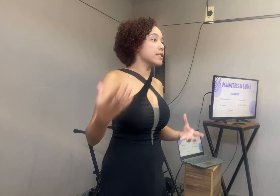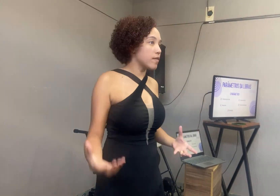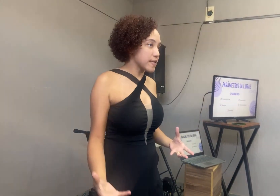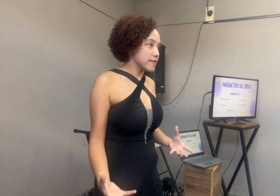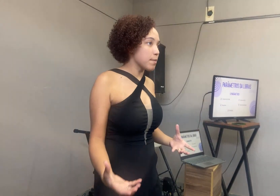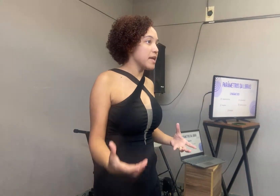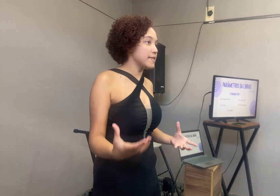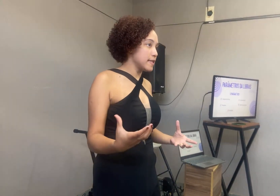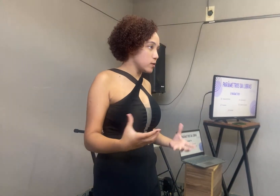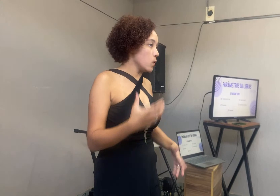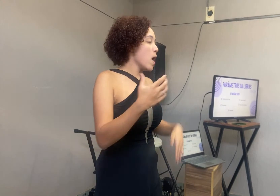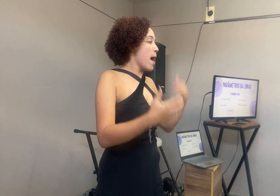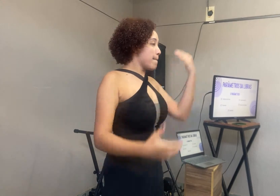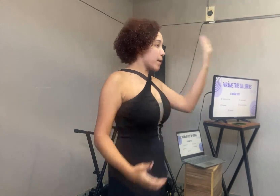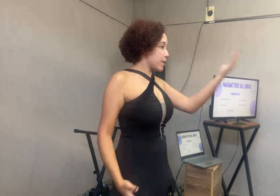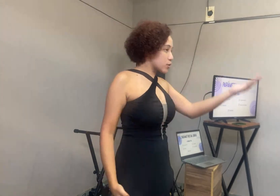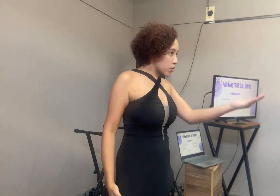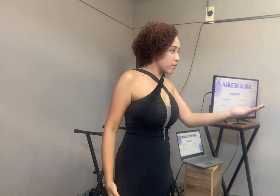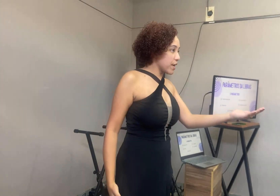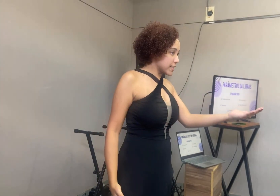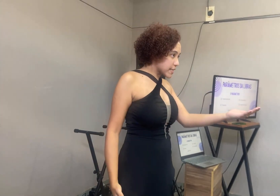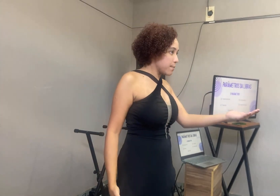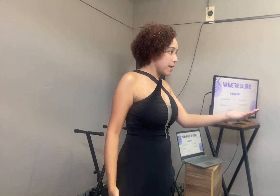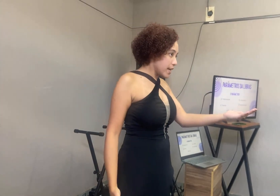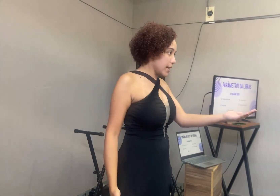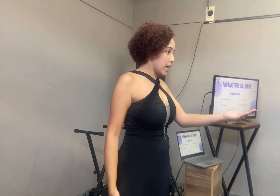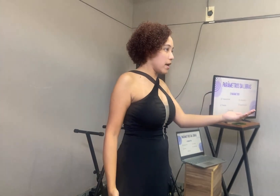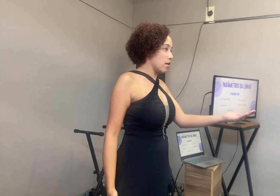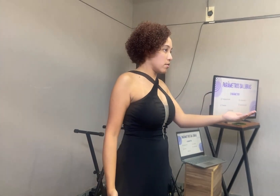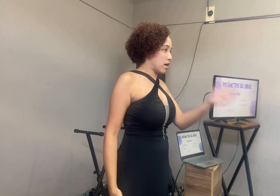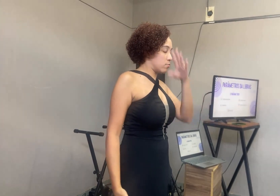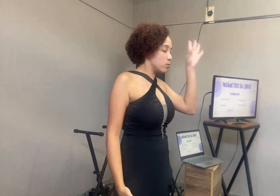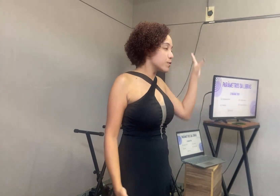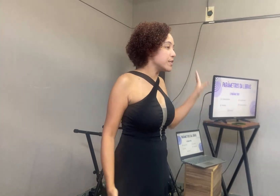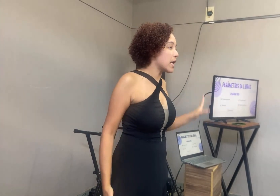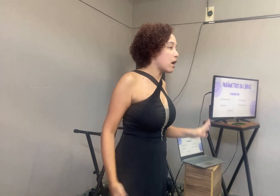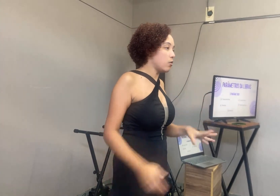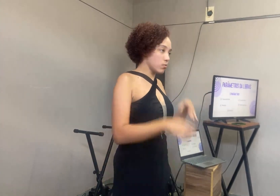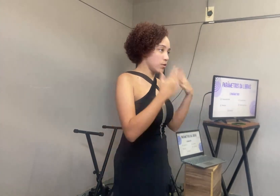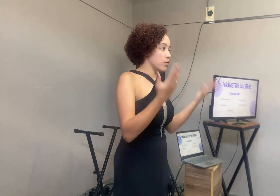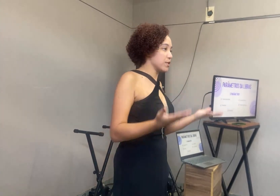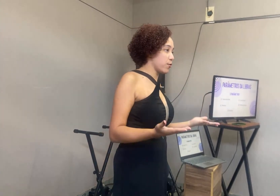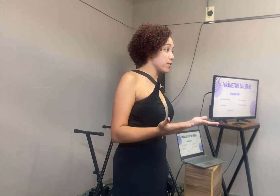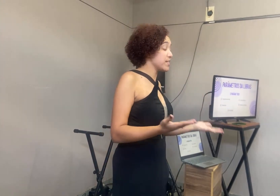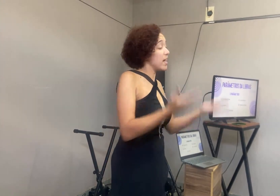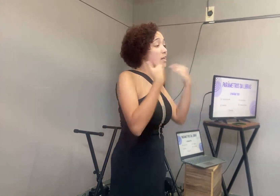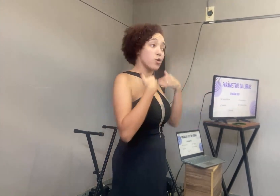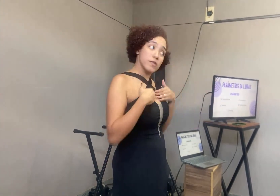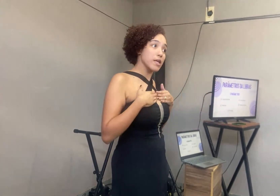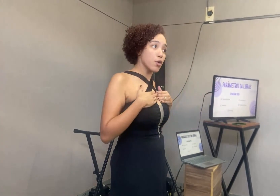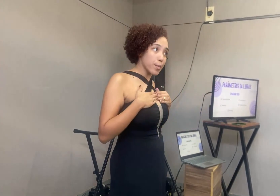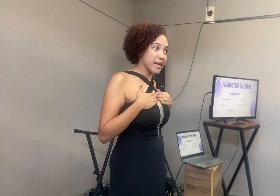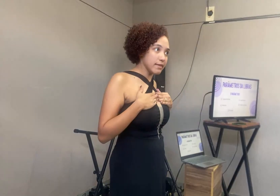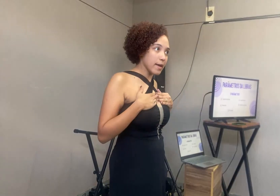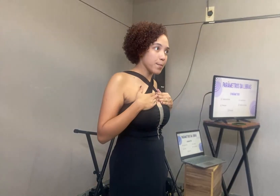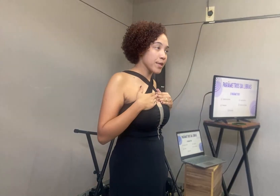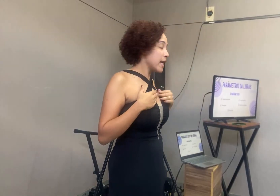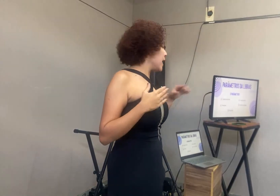vai ser estabelecido para a pessoa que vai receber, né, o sinal, se você for fazer, ela conseguir compreender. E